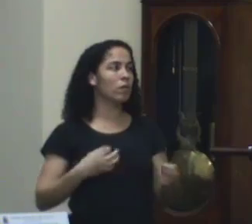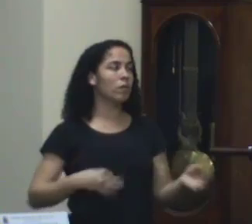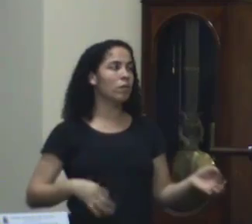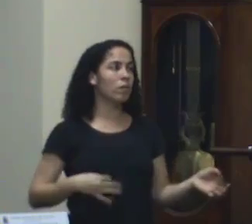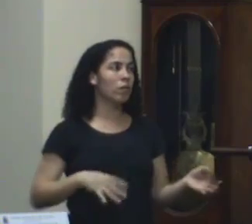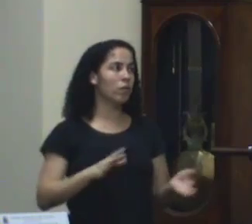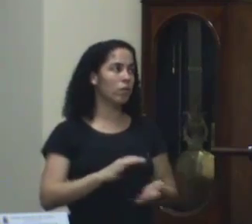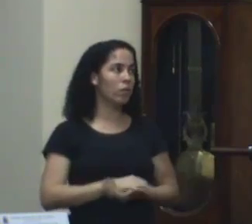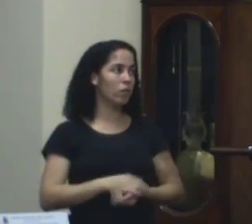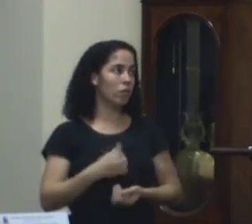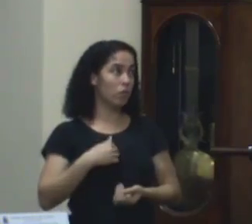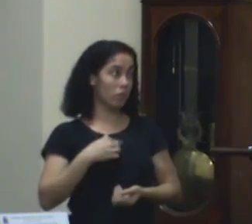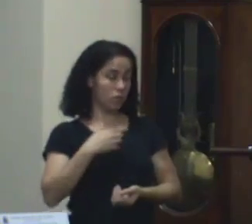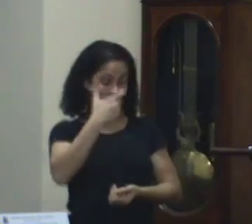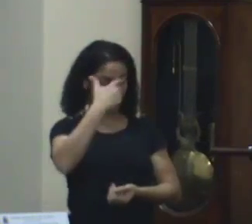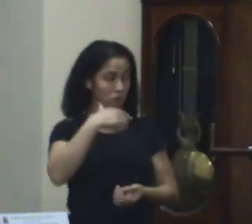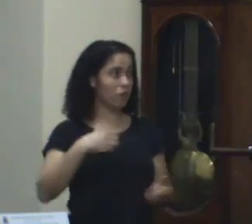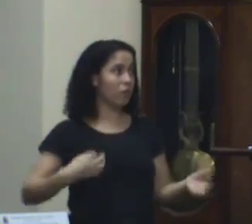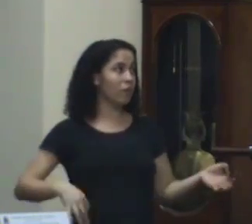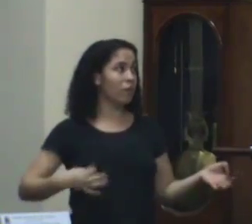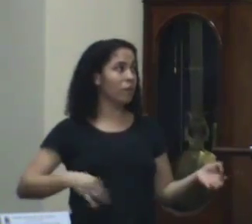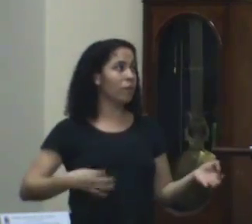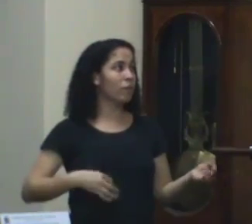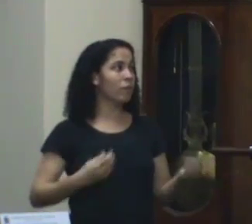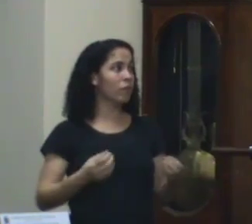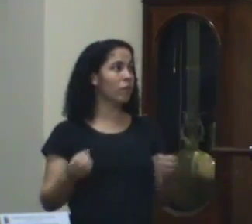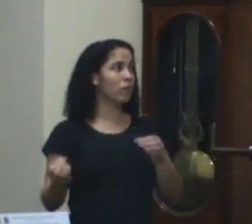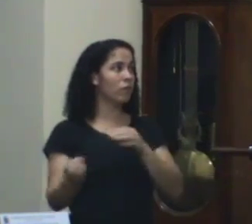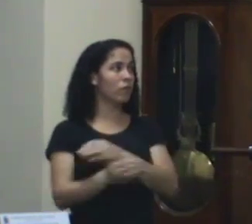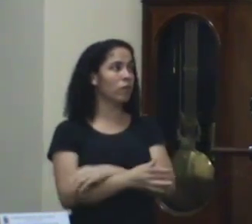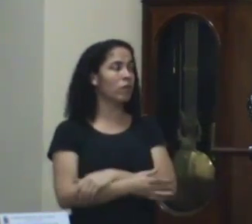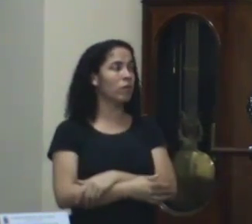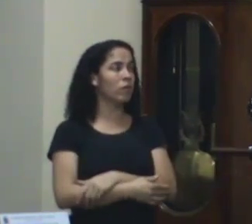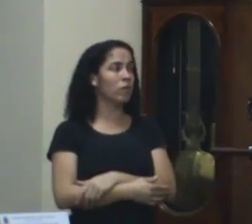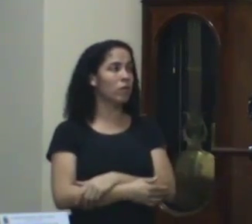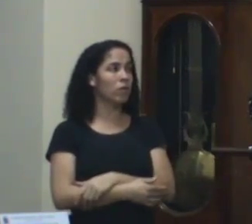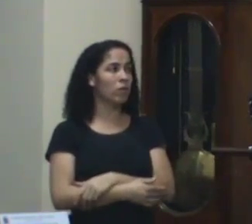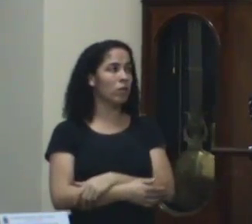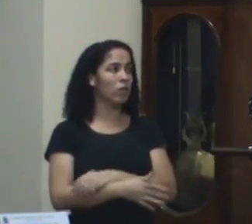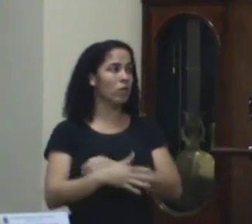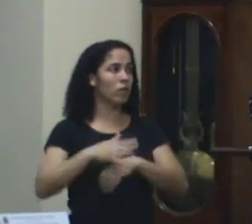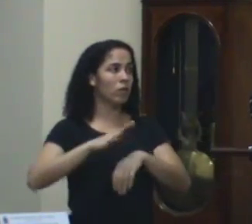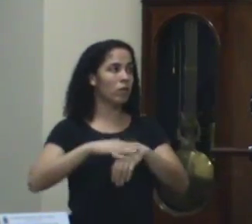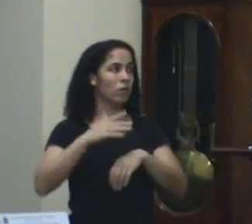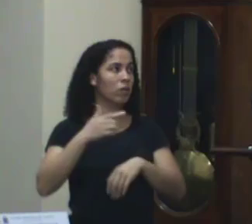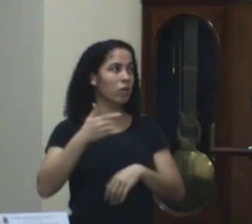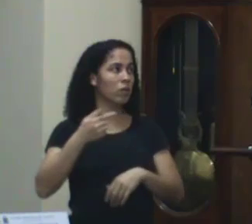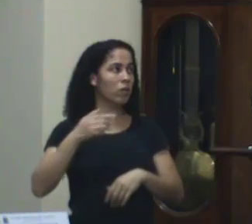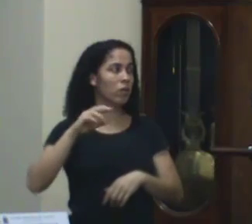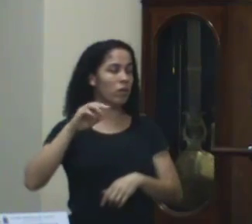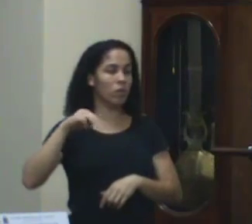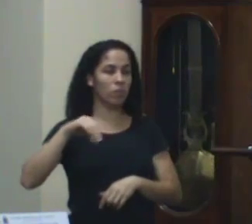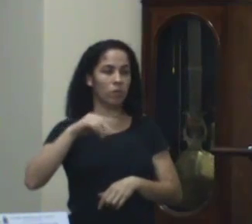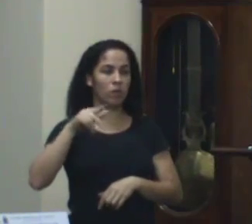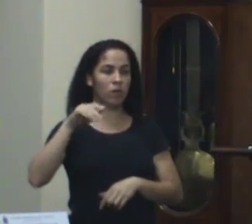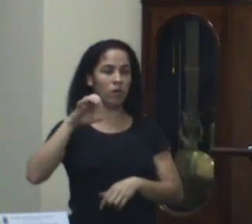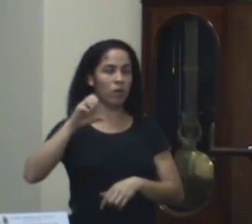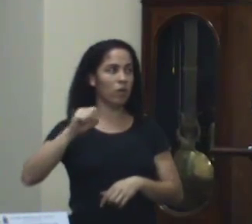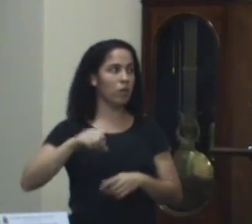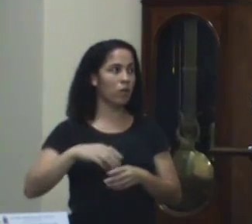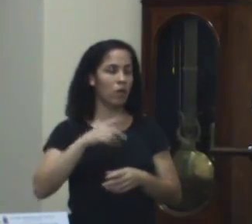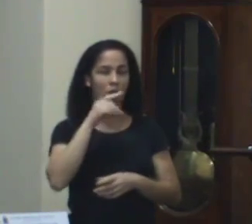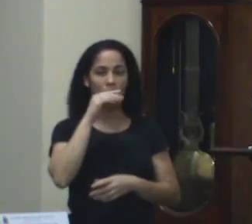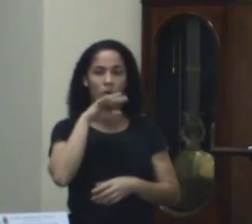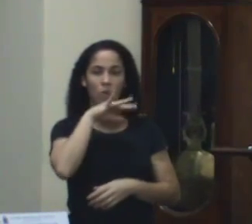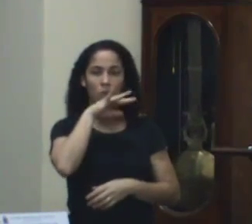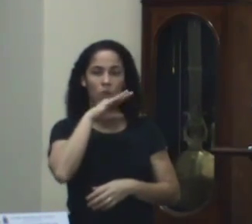que, no meu distrito, inclusive, né, com essa nova implementação de mais de 7 milhões de reais, a água é de péssimo